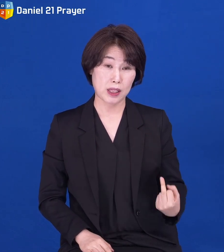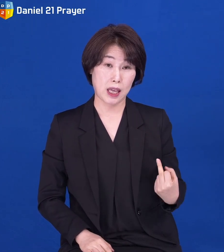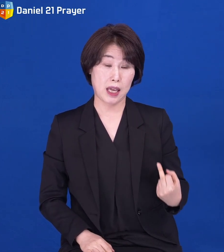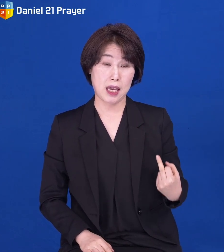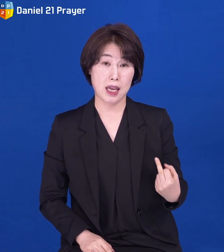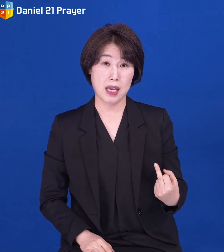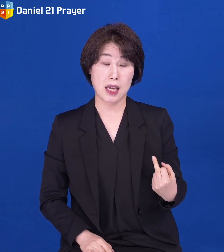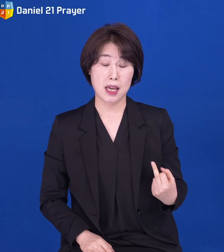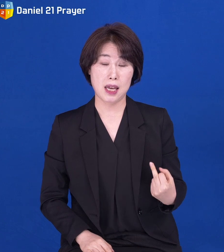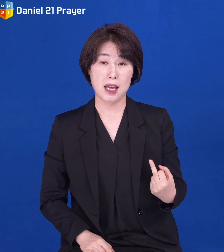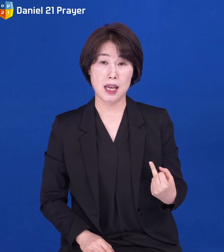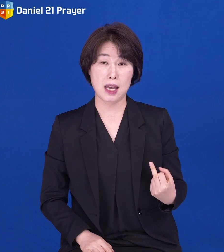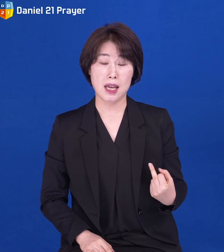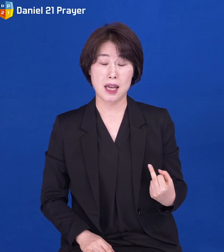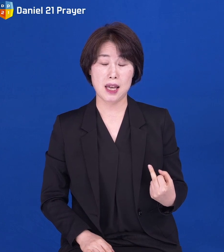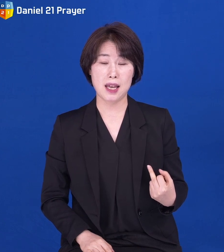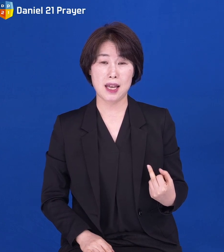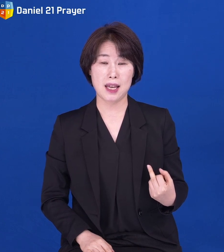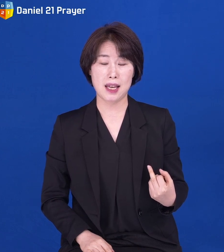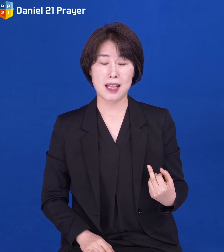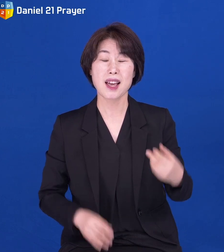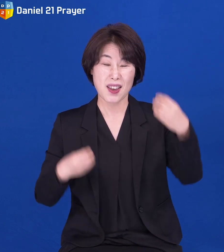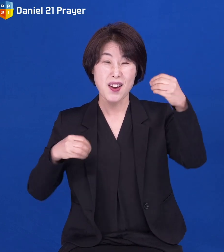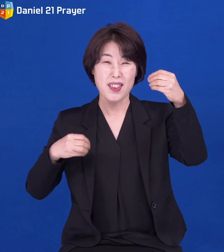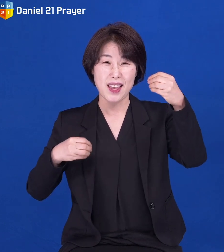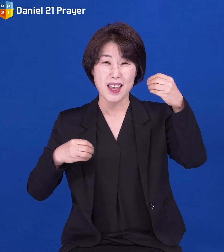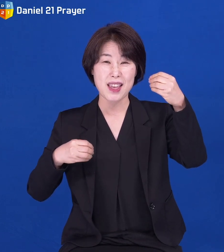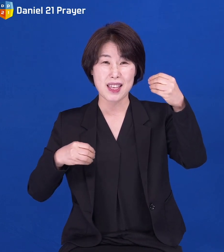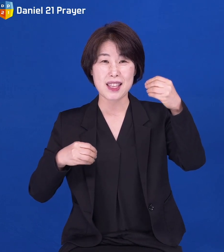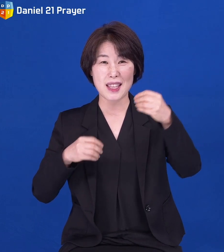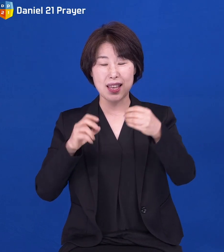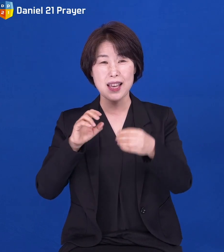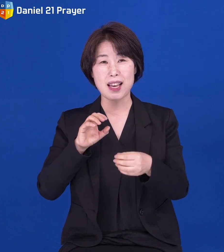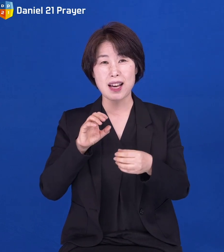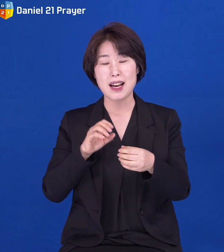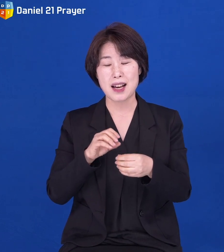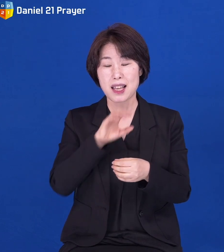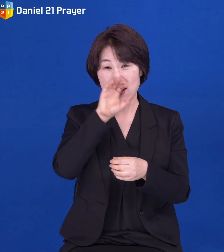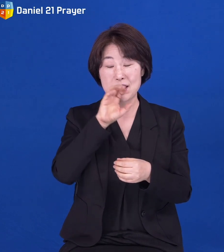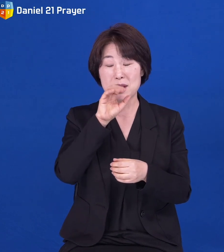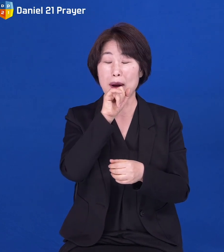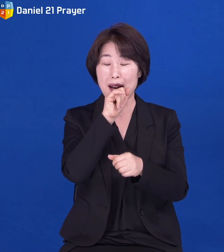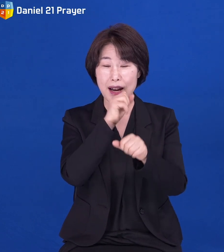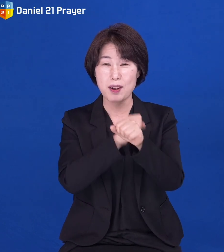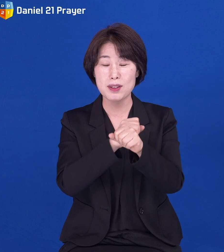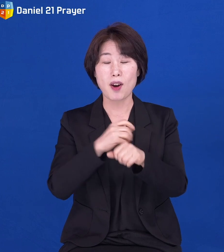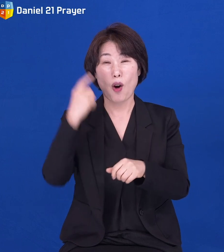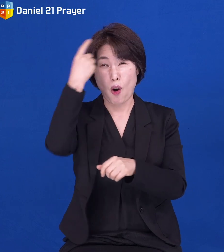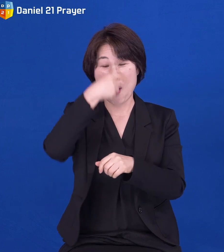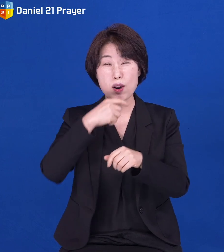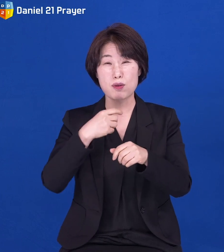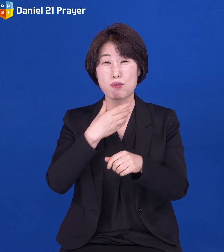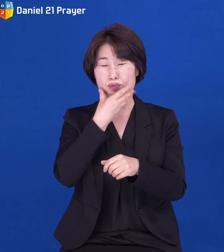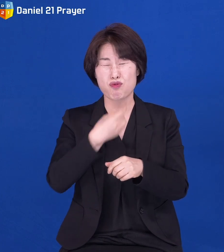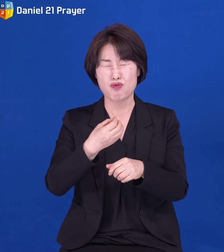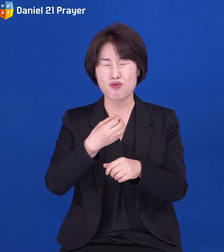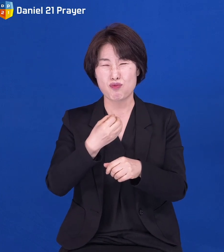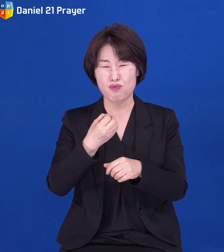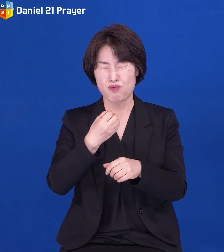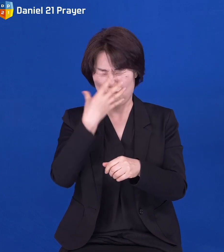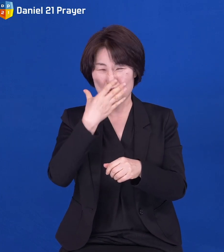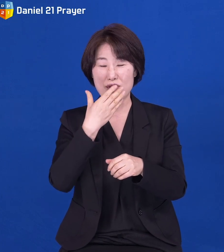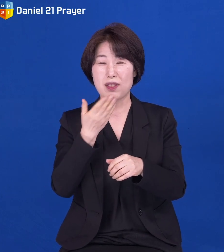교회에서 이제 그런 거 했던 끼가 있어서 저희 남동생도 되게 웃겨요. 근데 얼굴은 되게 못생겼는데 여자들한테 인기가 많더라고요.